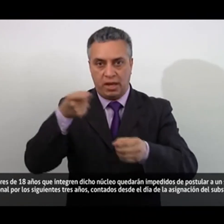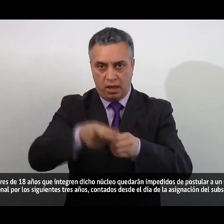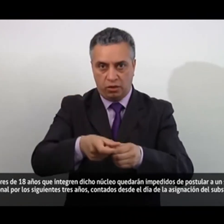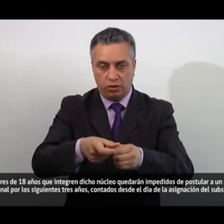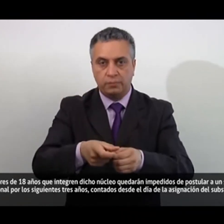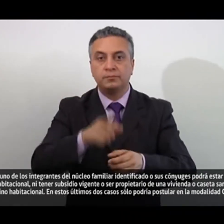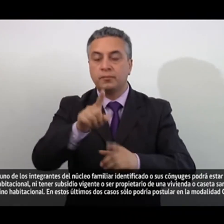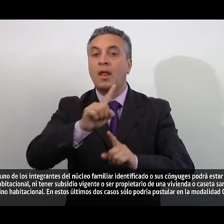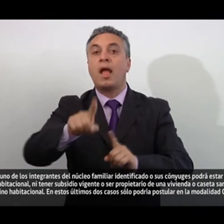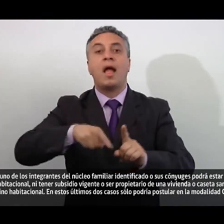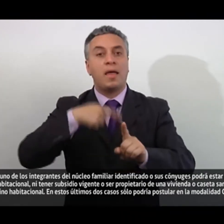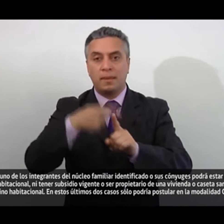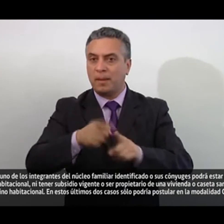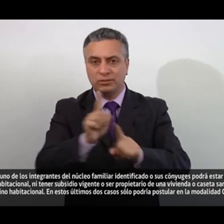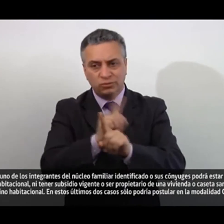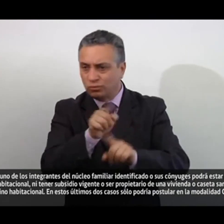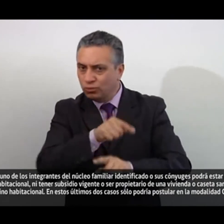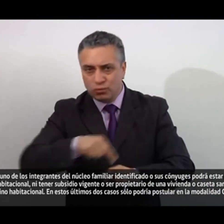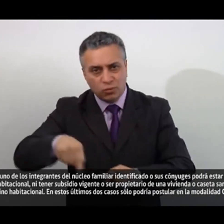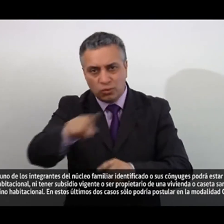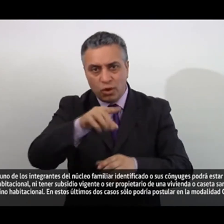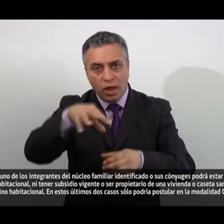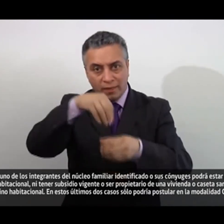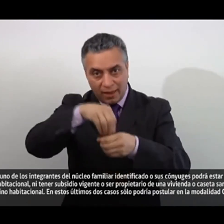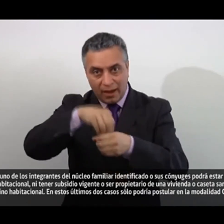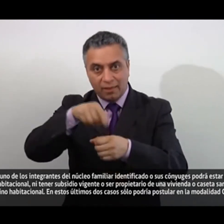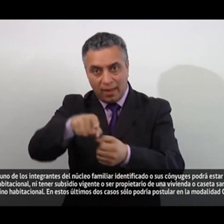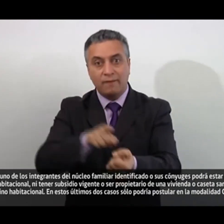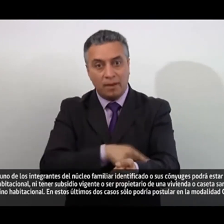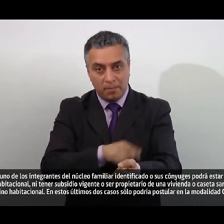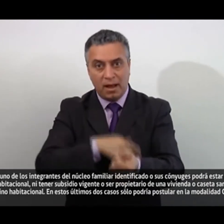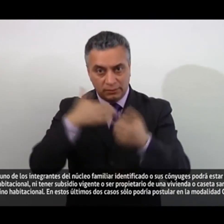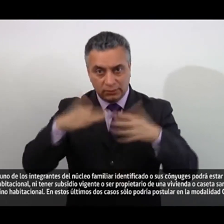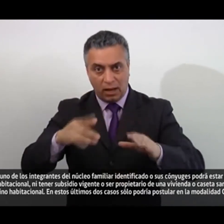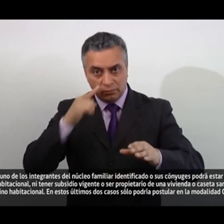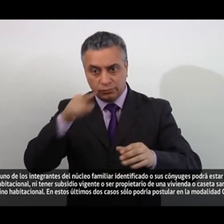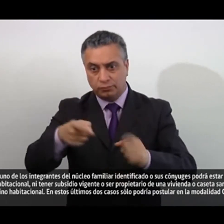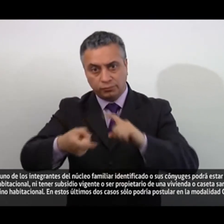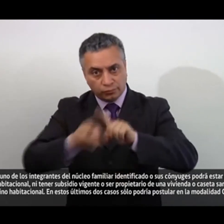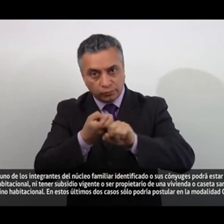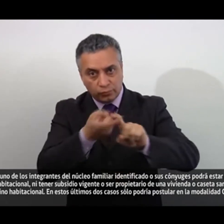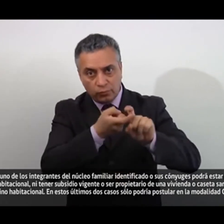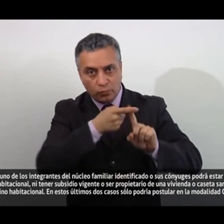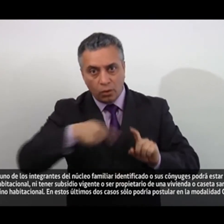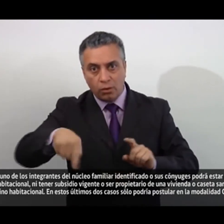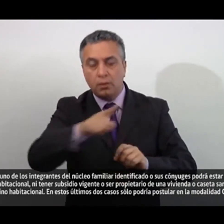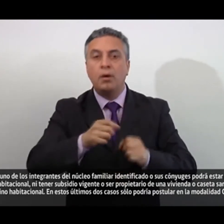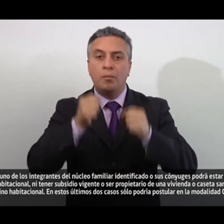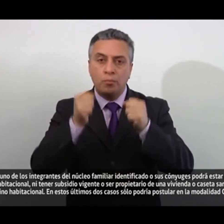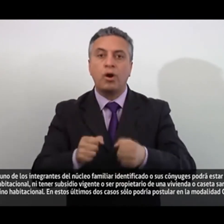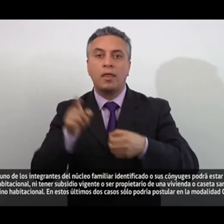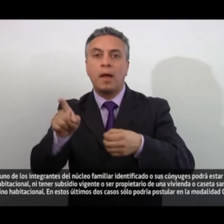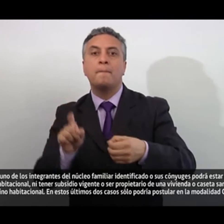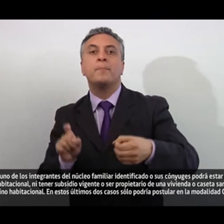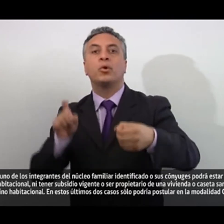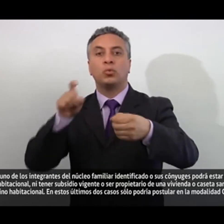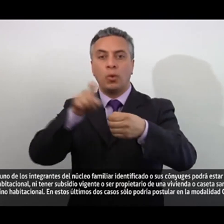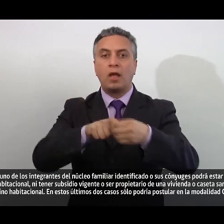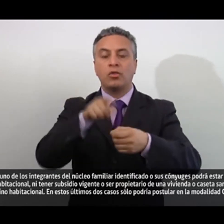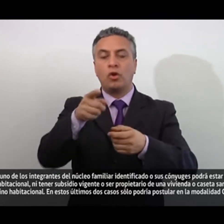subsidio. Además, ninguno de los integrantes del núcleo familiar identificado o sus cónyuges podrán estar postulando a